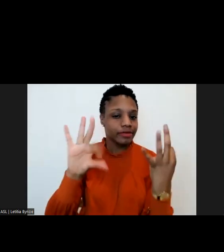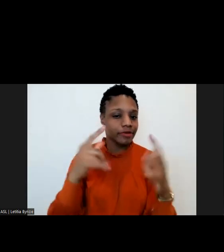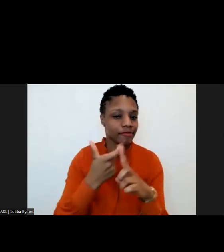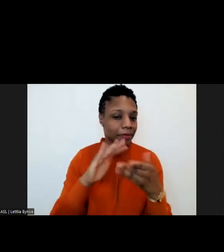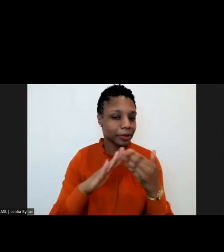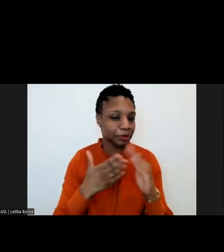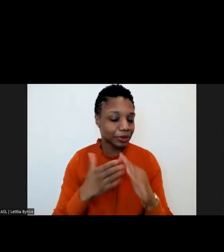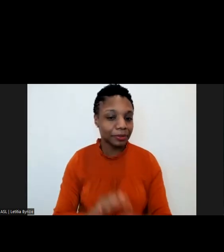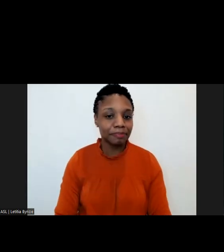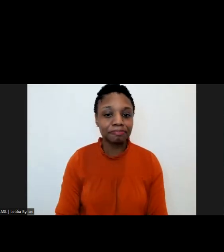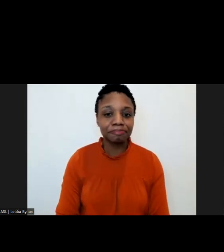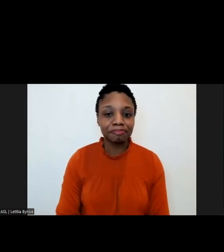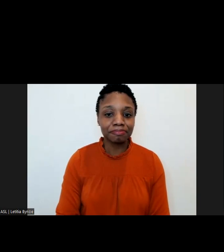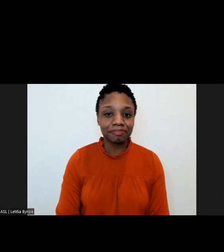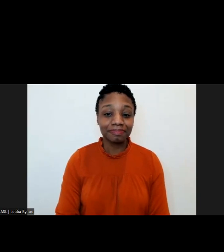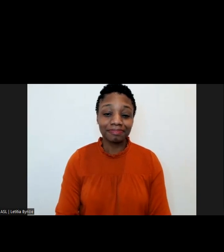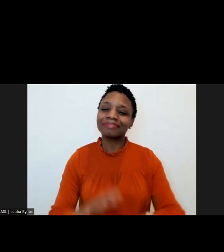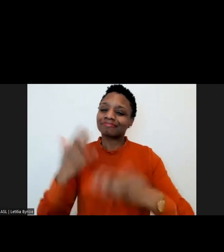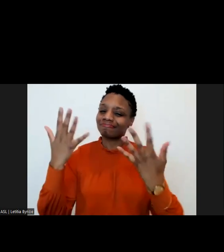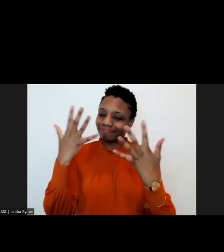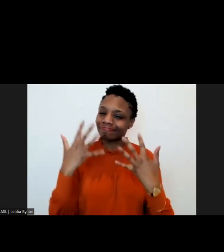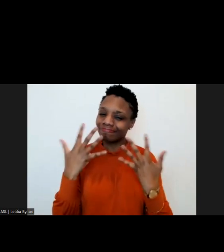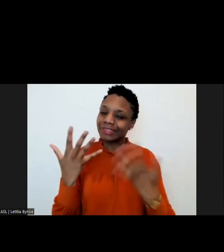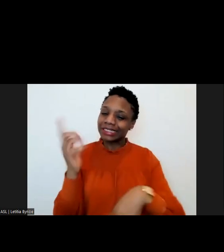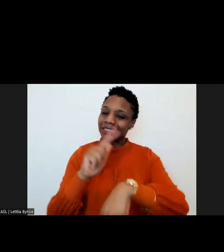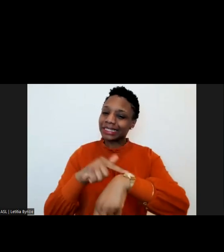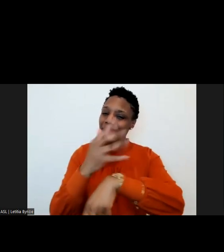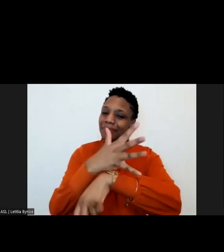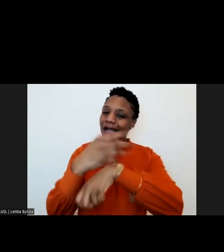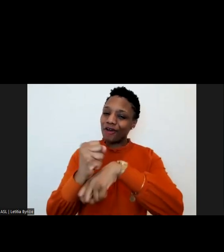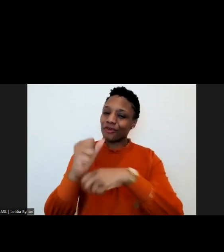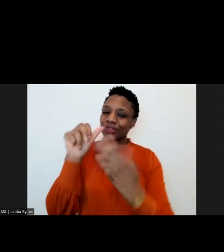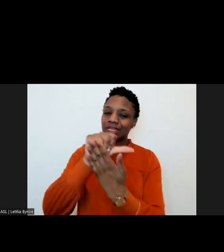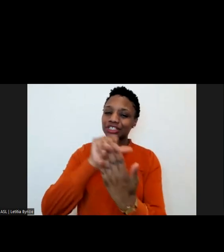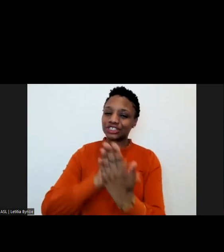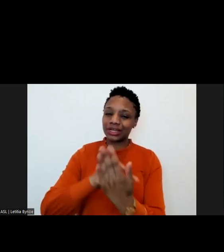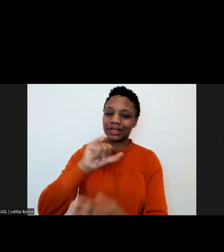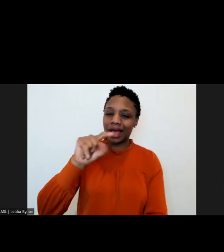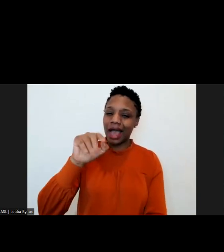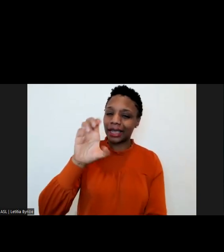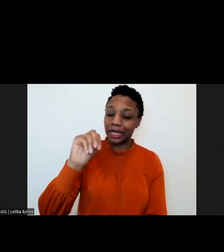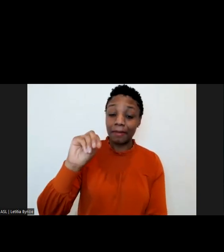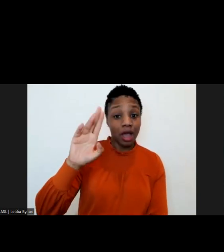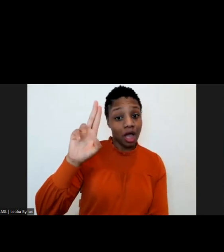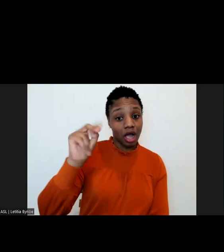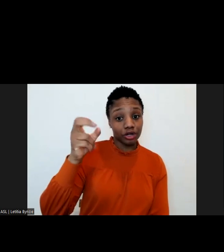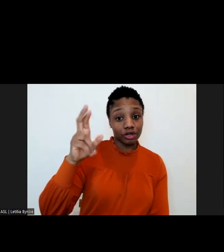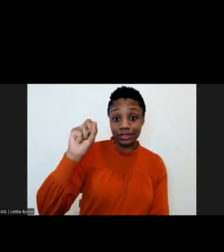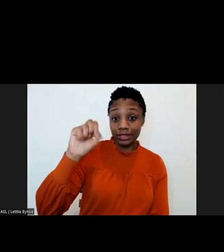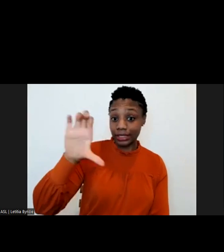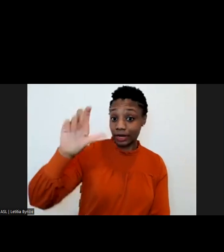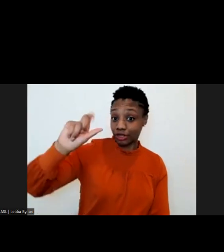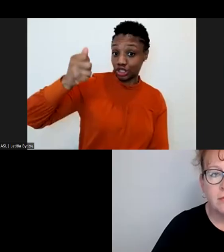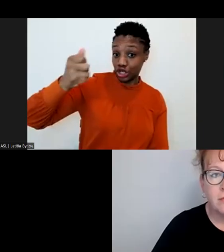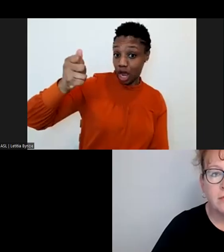sí eso Okay gracias okay estamos ya pasamos el tiempo de este elemento de la